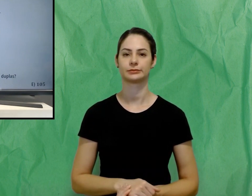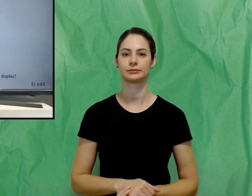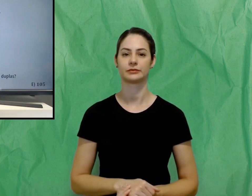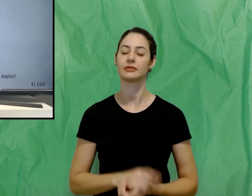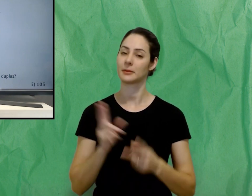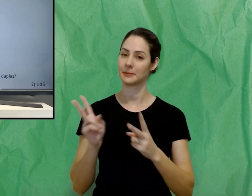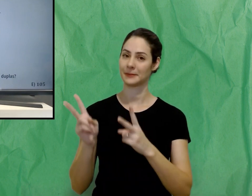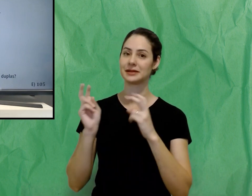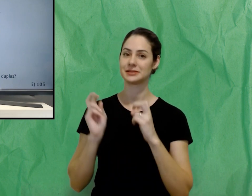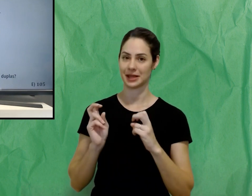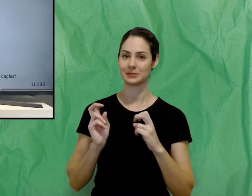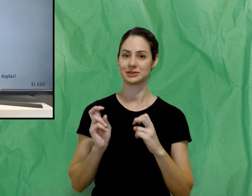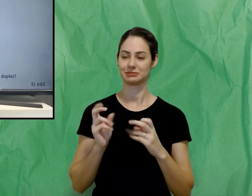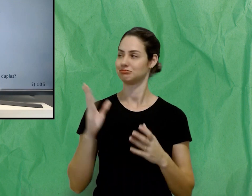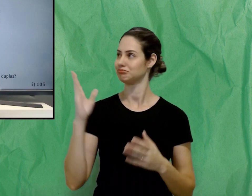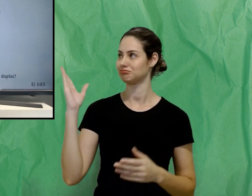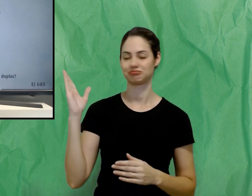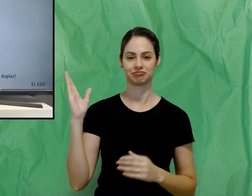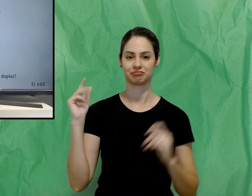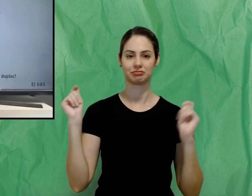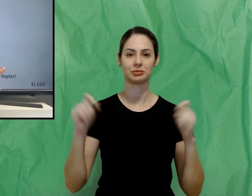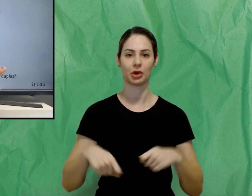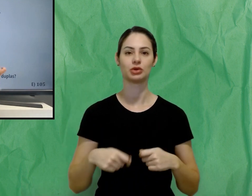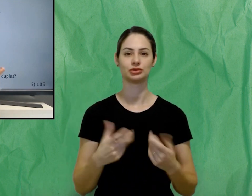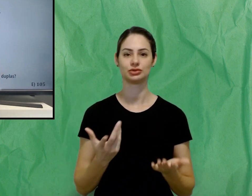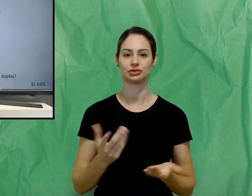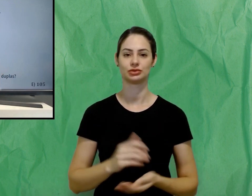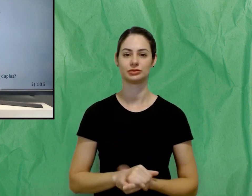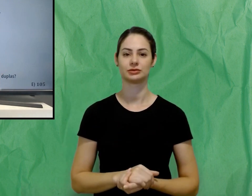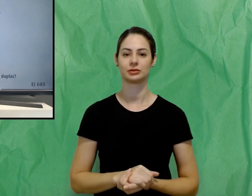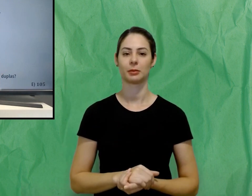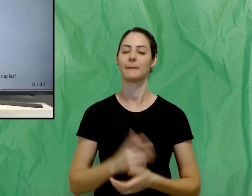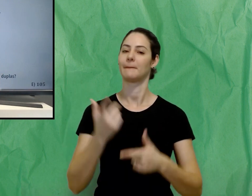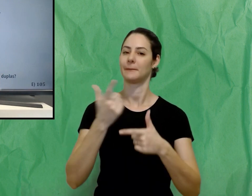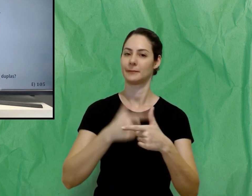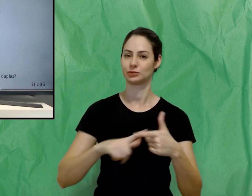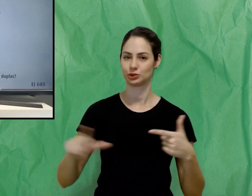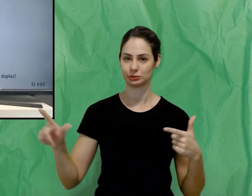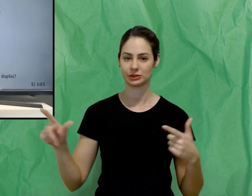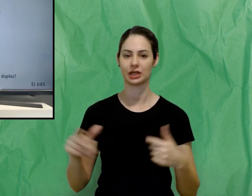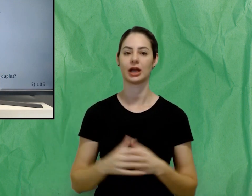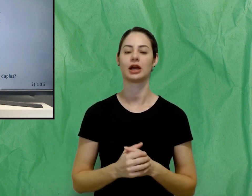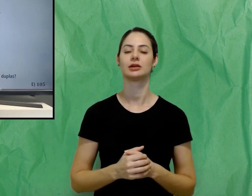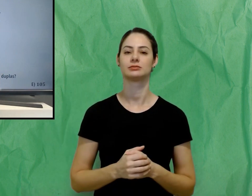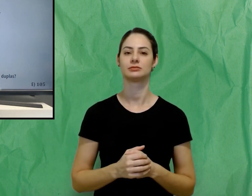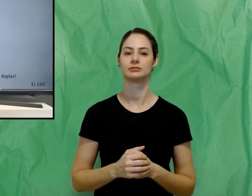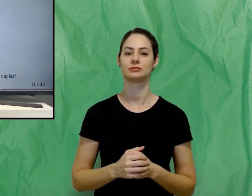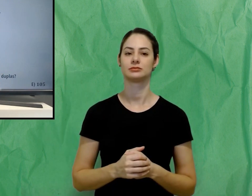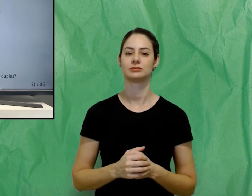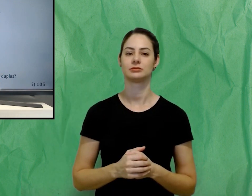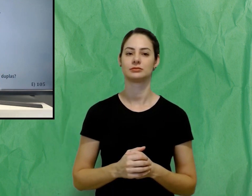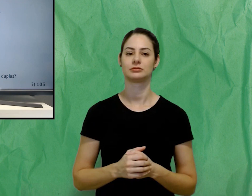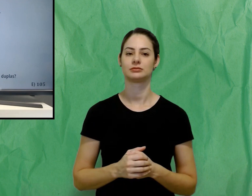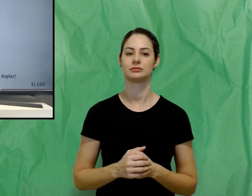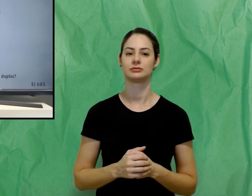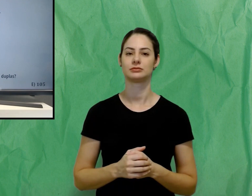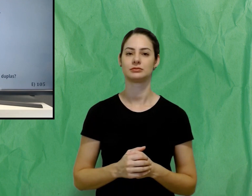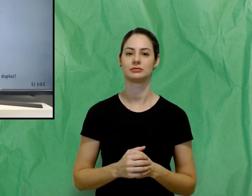nós podemos utilizar tanto o princípio multiplicativo aqui Obviamente aqui está a